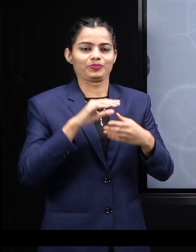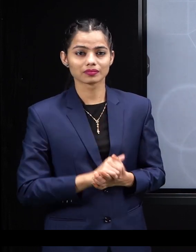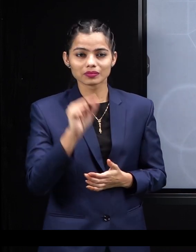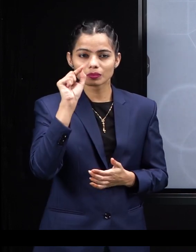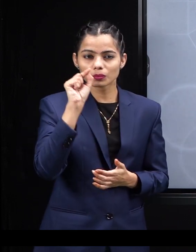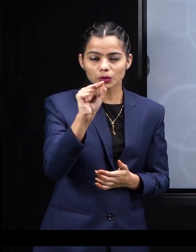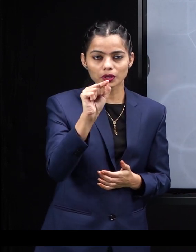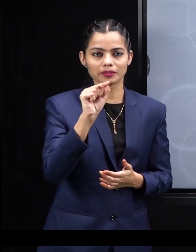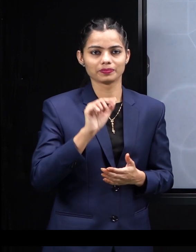புள்ளிகள்,